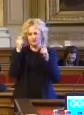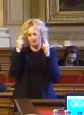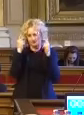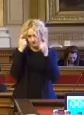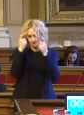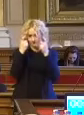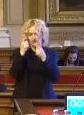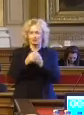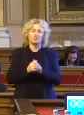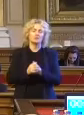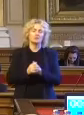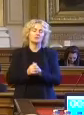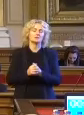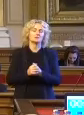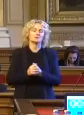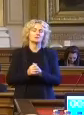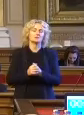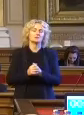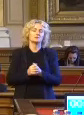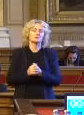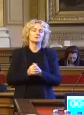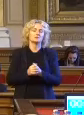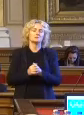helyezkedni. Köszönöm.